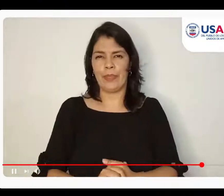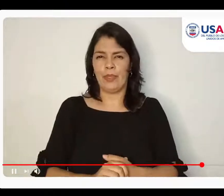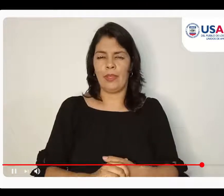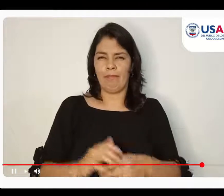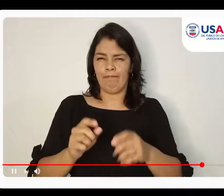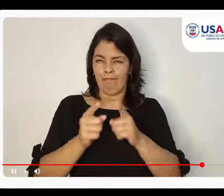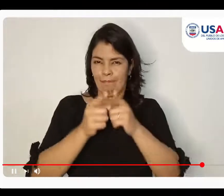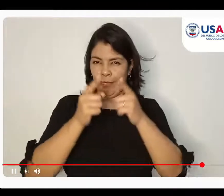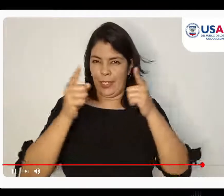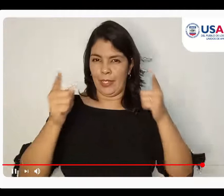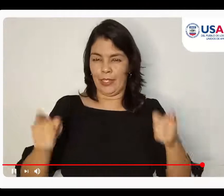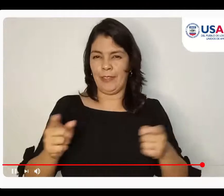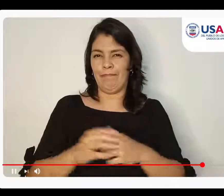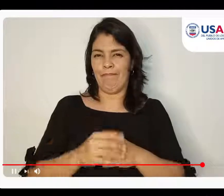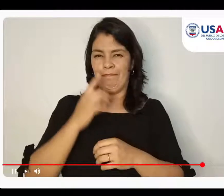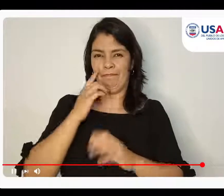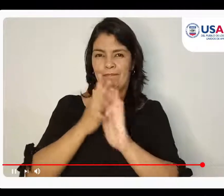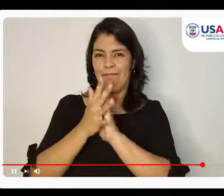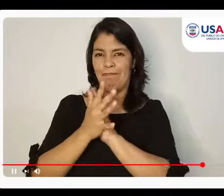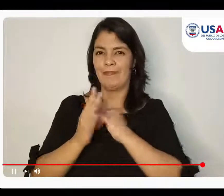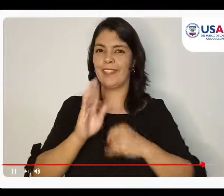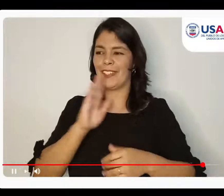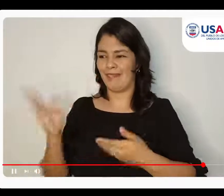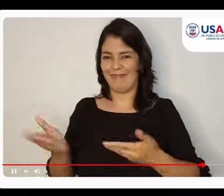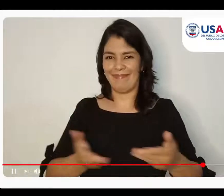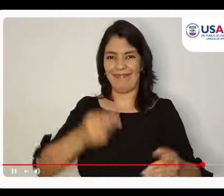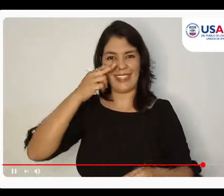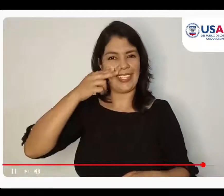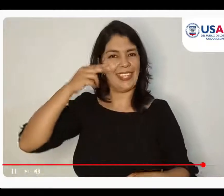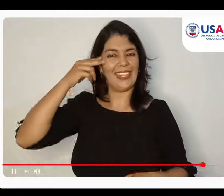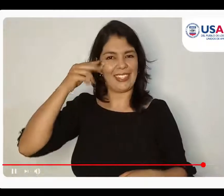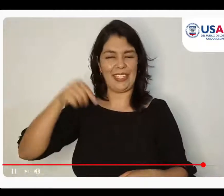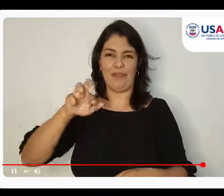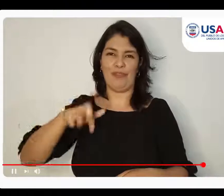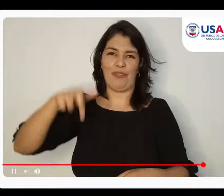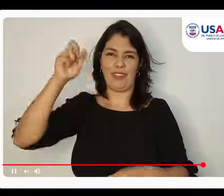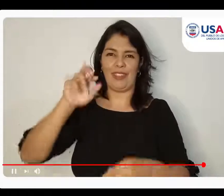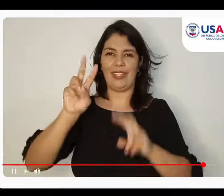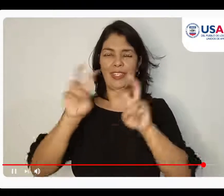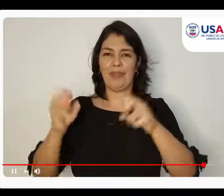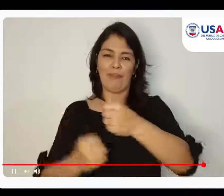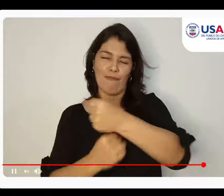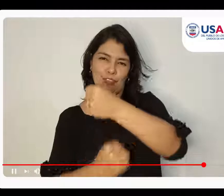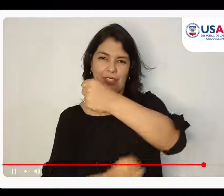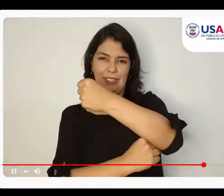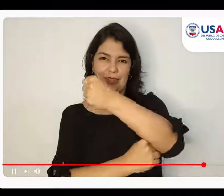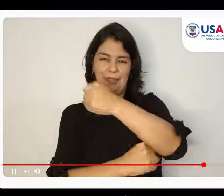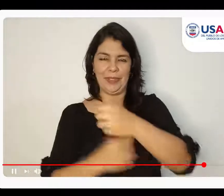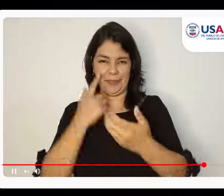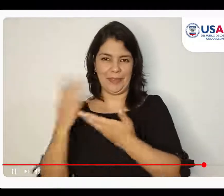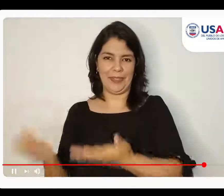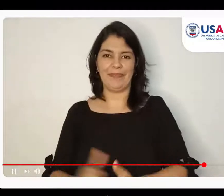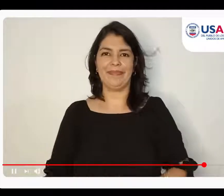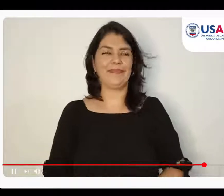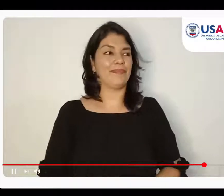fondo de lo alcanzado en materia, me acompaña Gensi López Hernández, profesional del componente de fortalecimiento. Hola